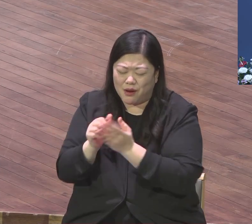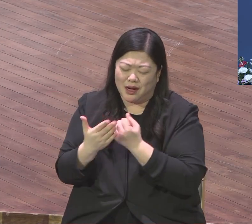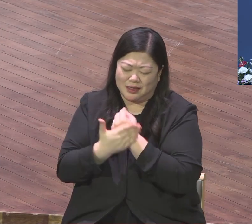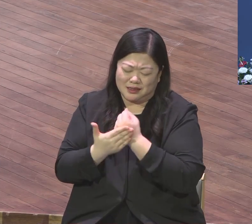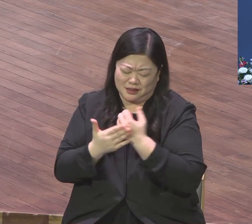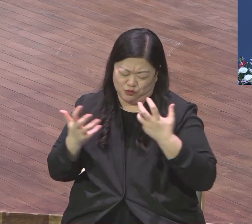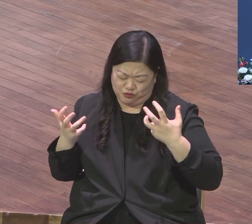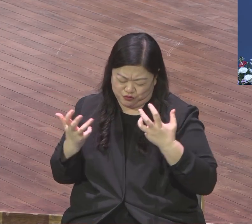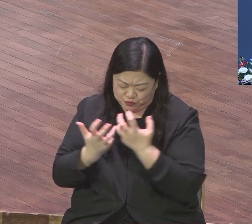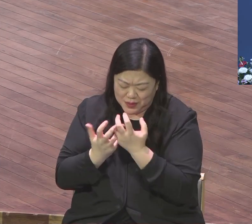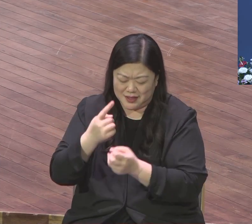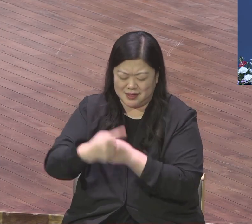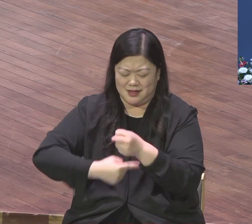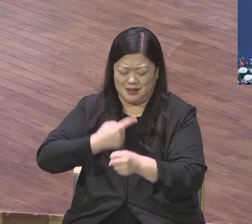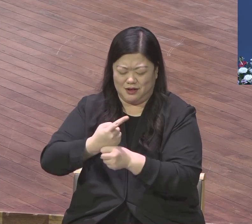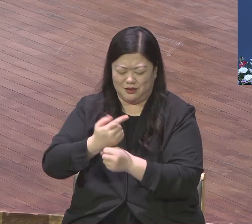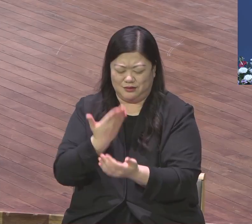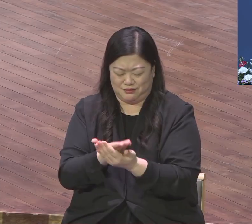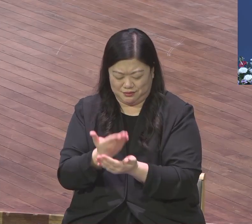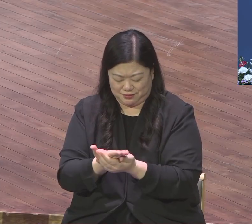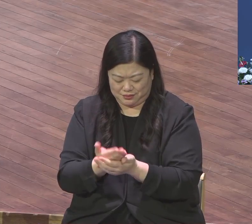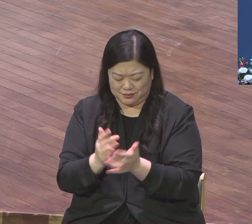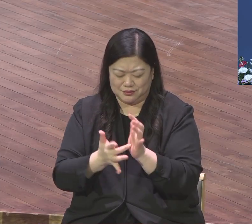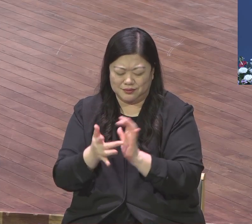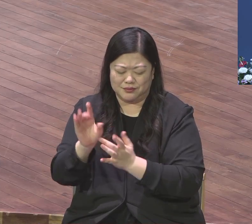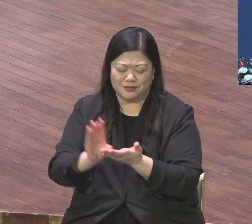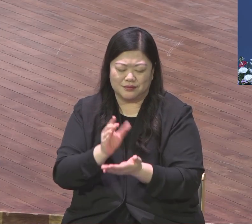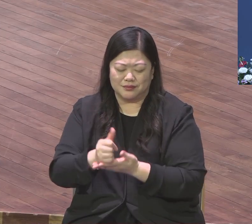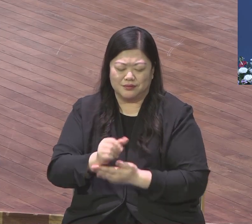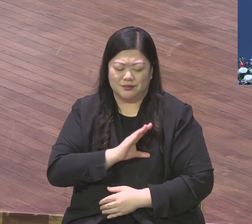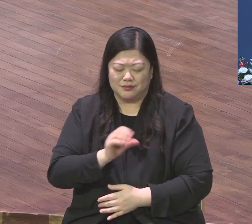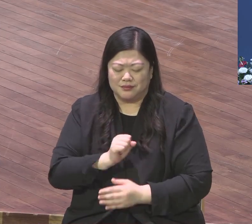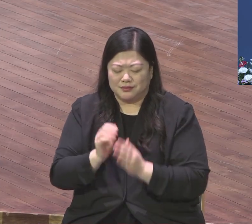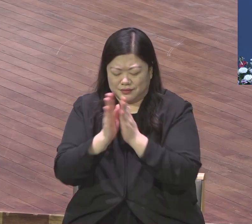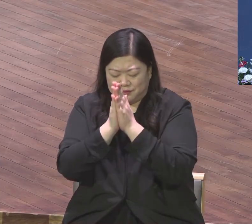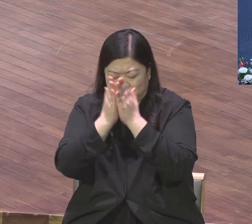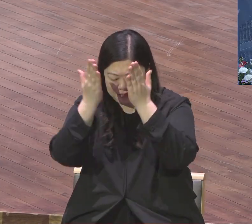하여 주옵소서. 예수 그리스도를 받들어 기도합니다. 아멘.